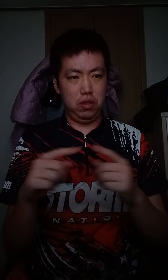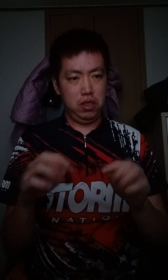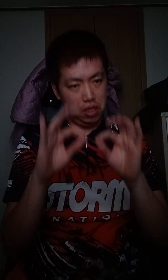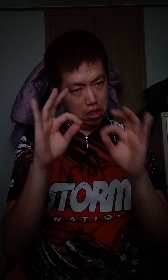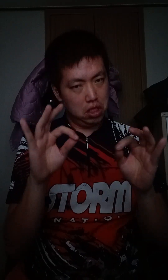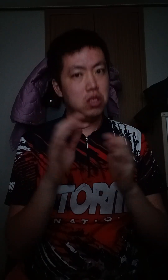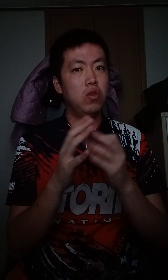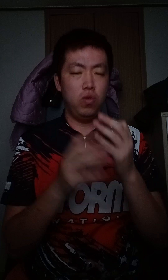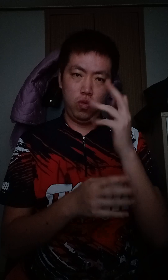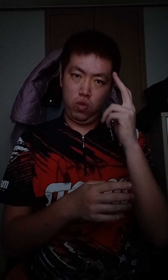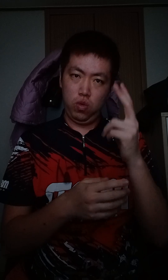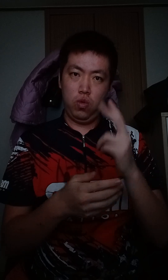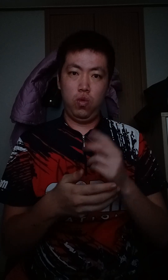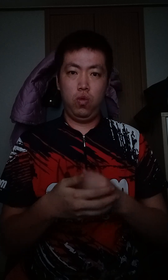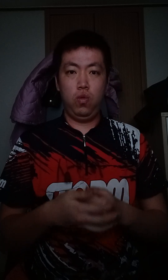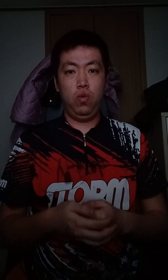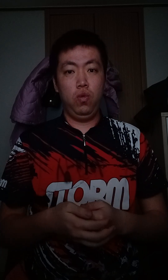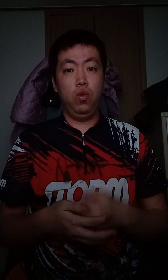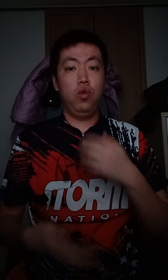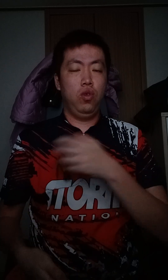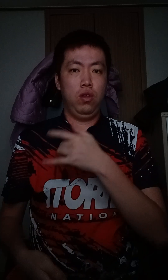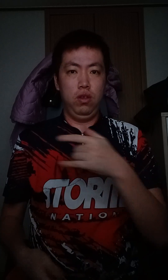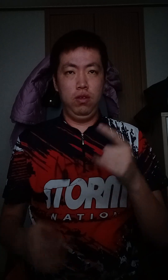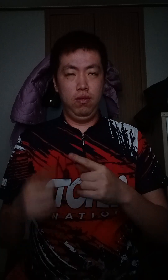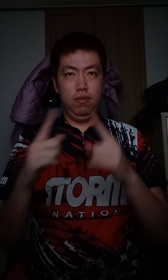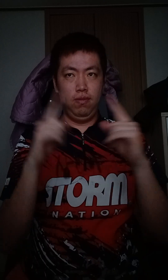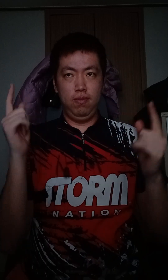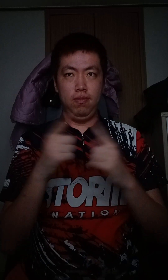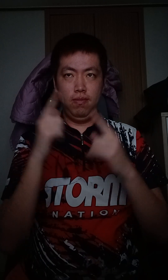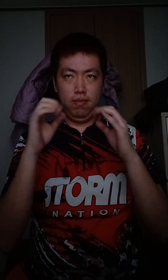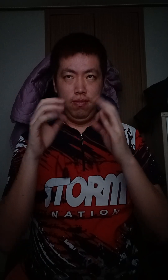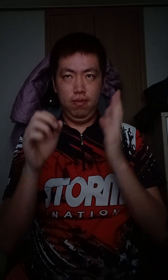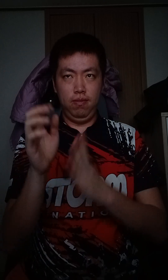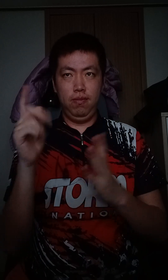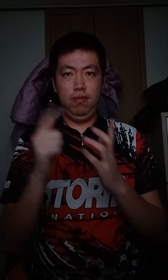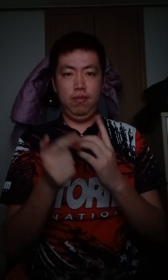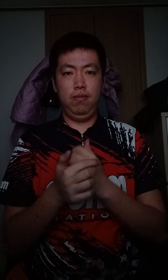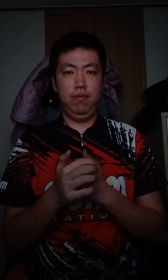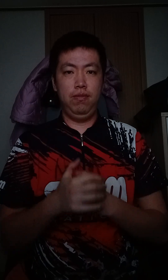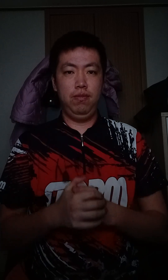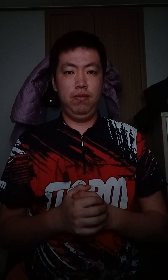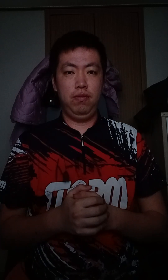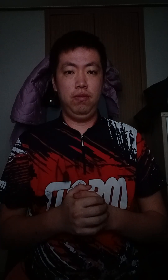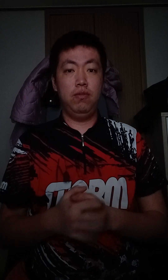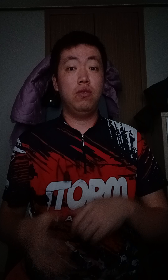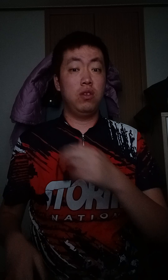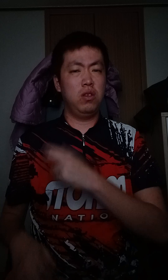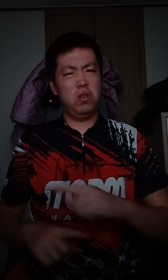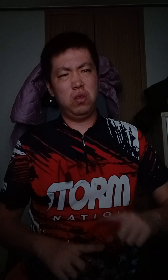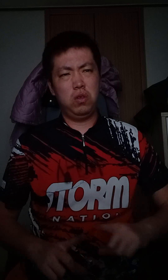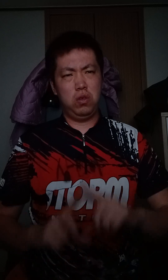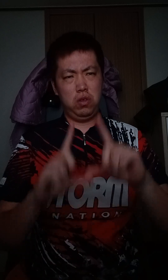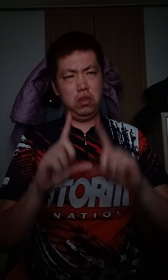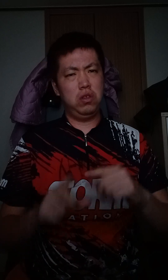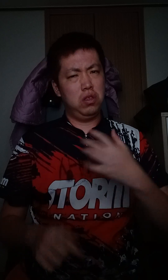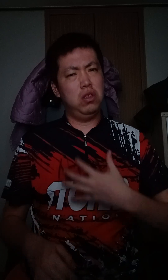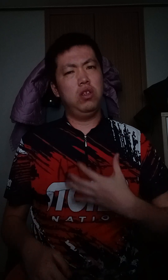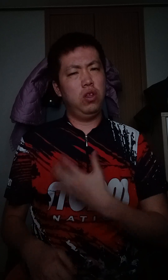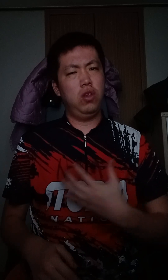설치를 의무화하는 등 좀 더 실효성 있는 대책이 필요하다고 강조합니다. 국민의 생명 신체와 직결되는 영역인데